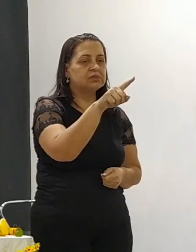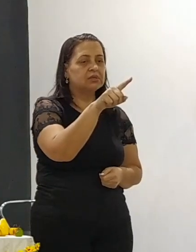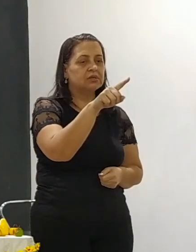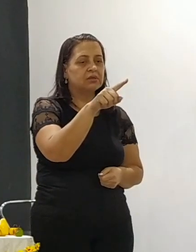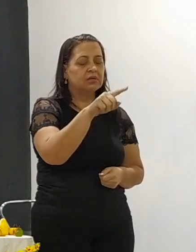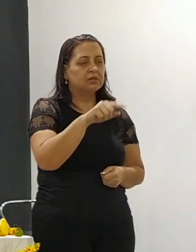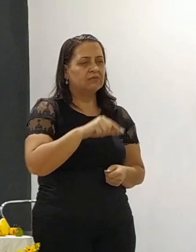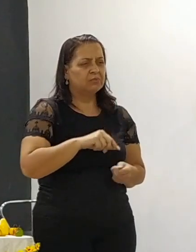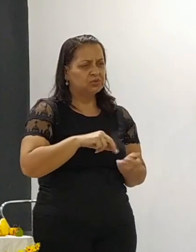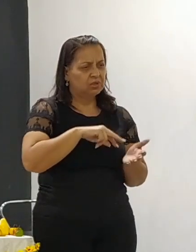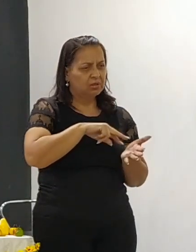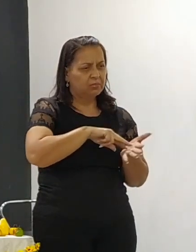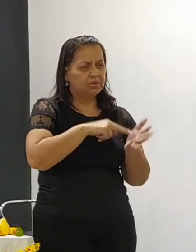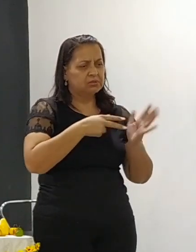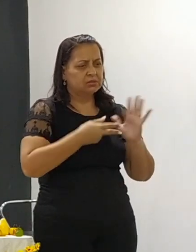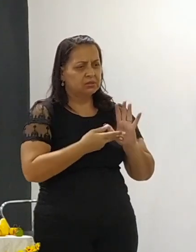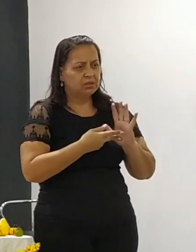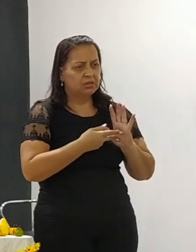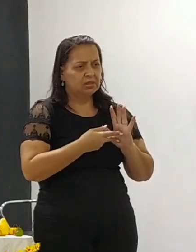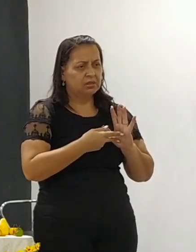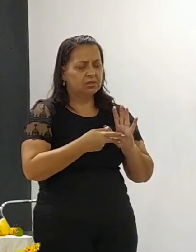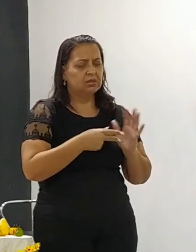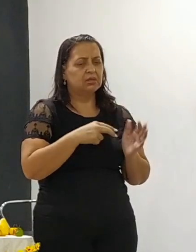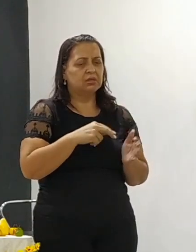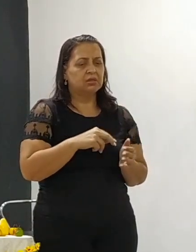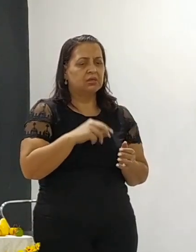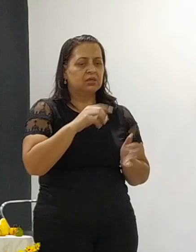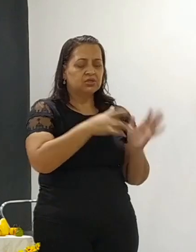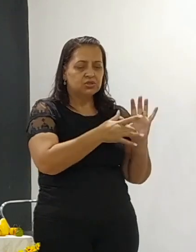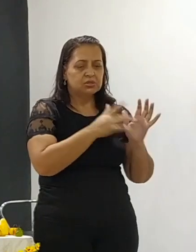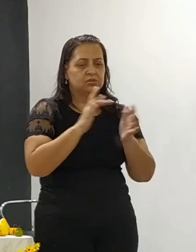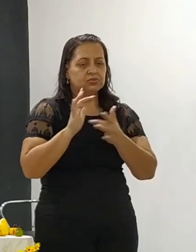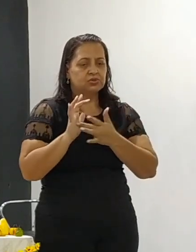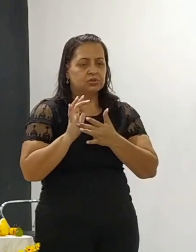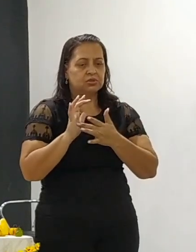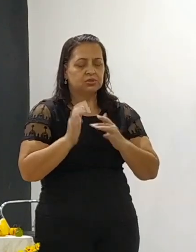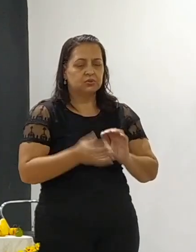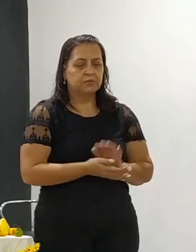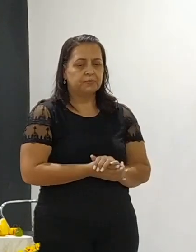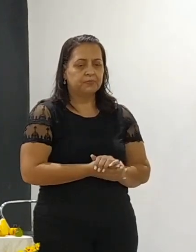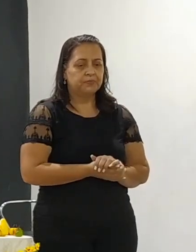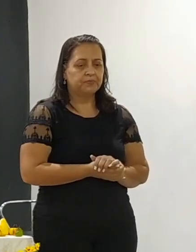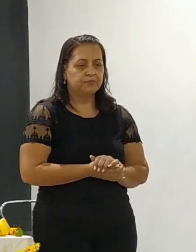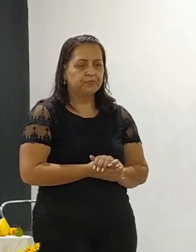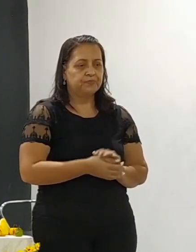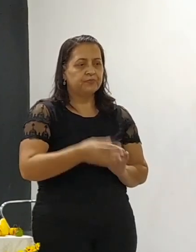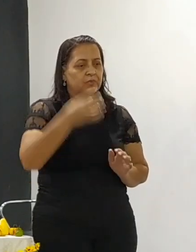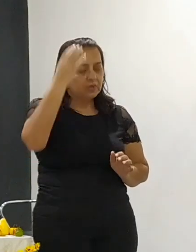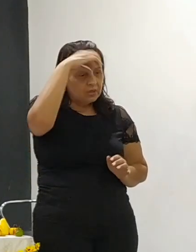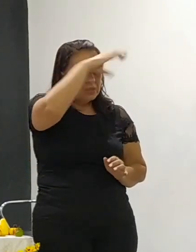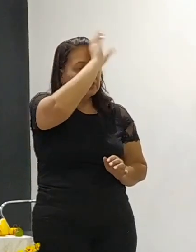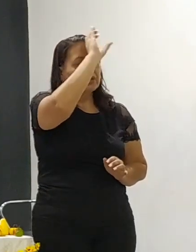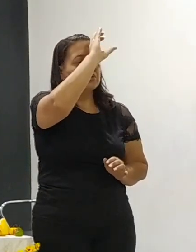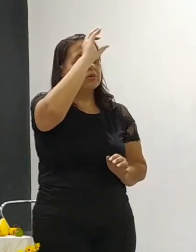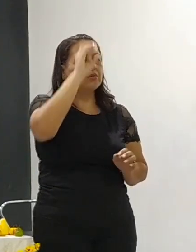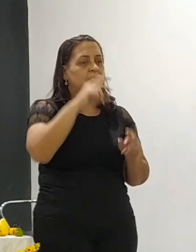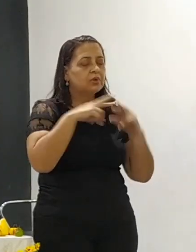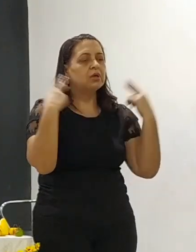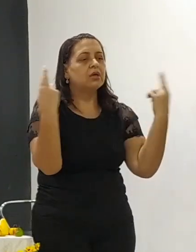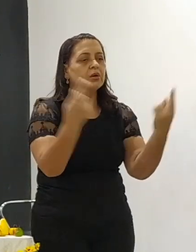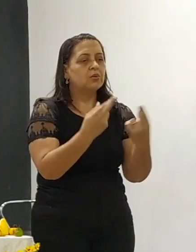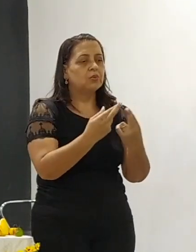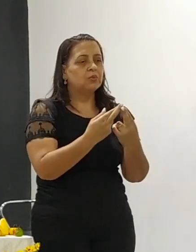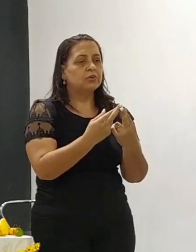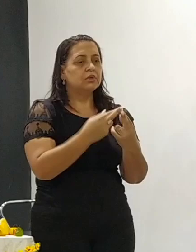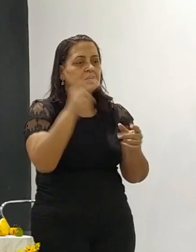Cristo. Quando o crente reúne a guarda de manhã para orar, ele está representando a